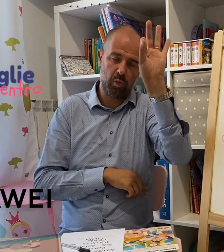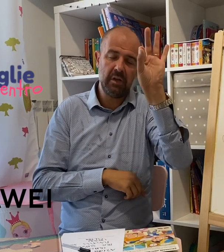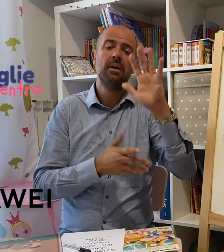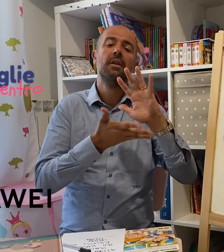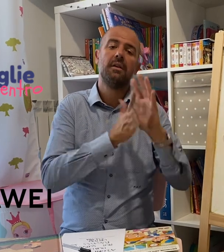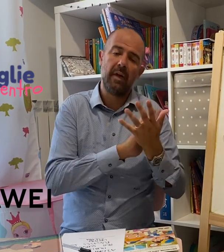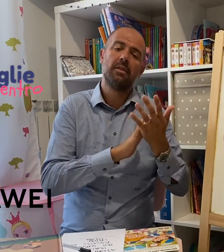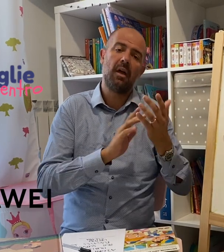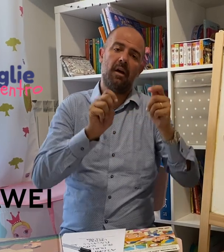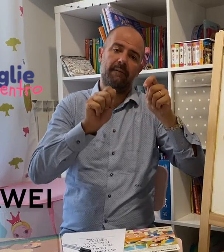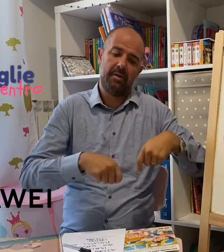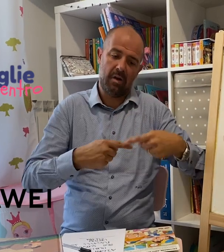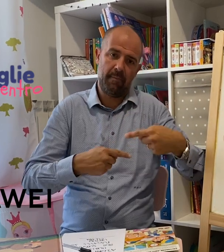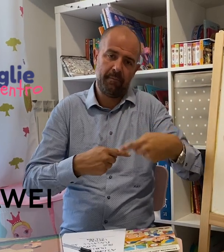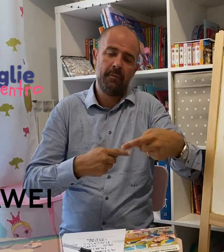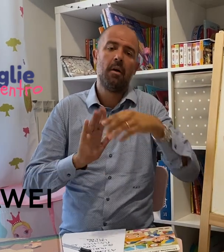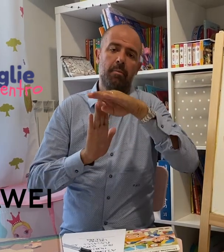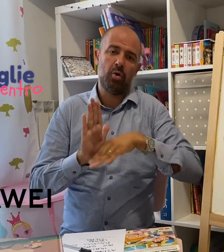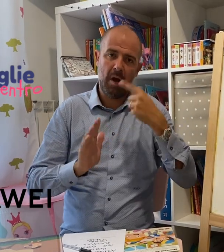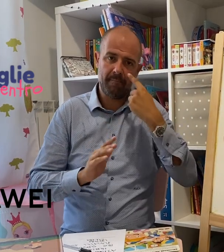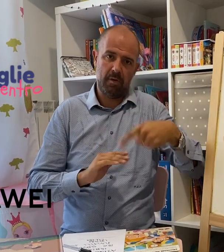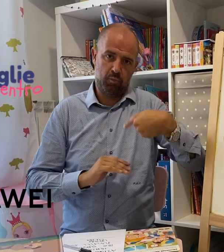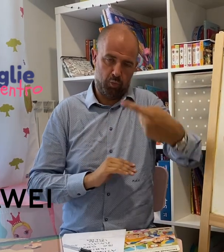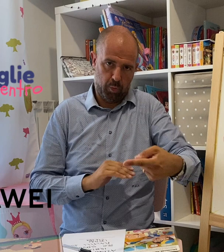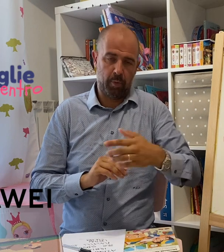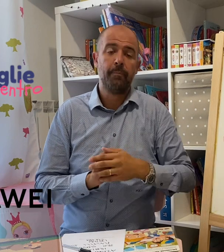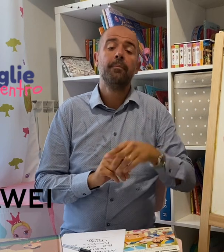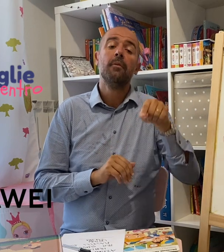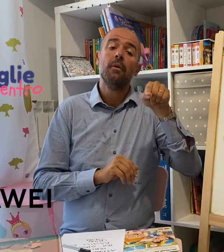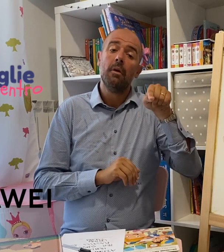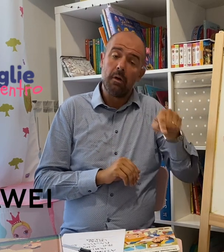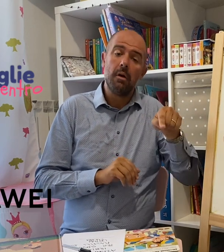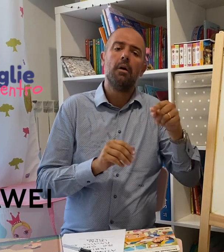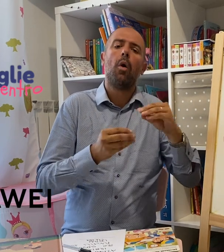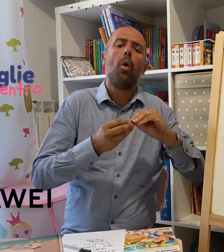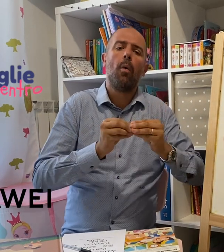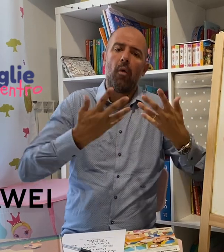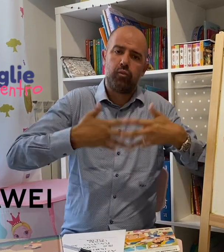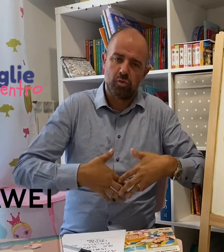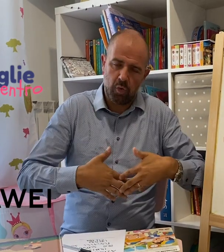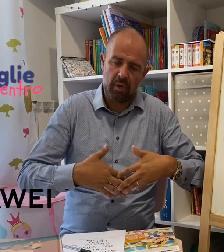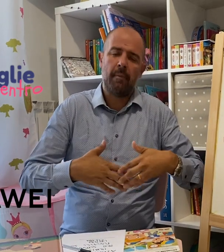alcuni tenta più programma proprio come funziona